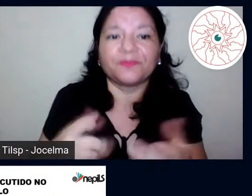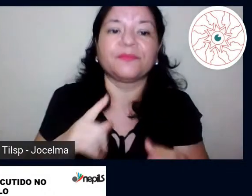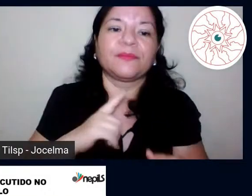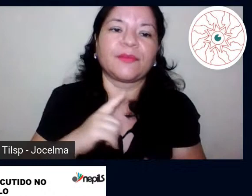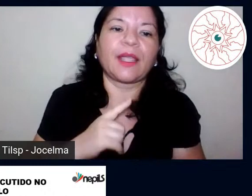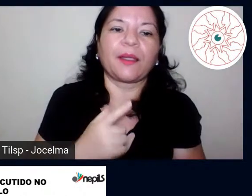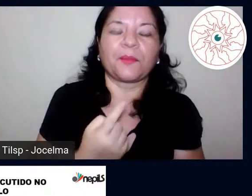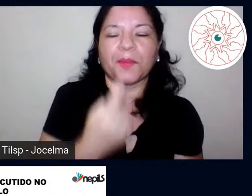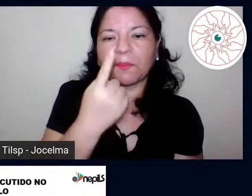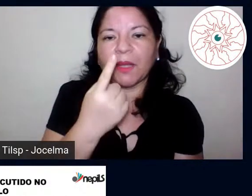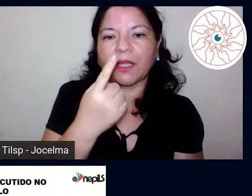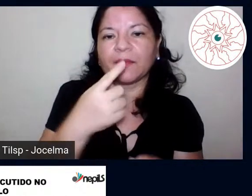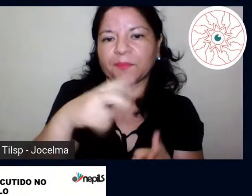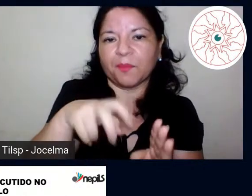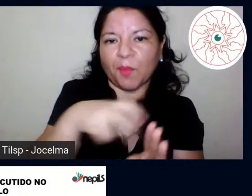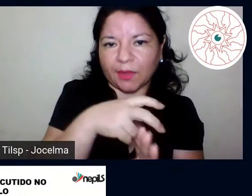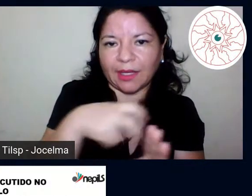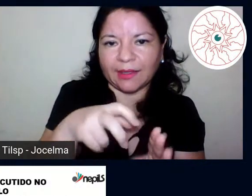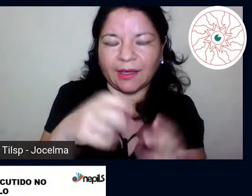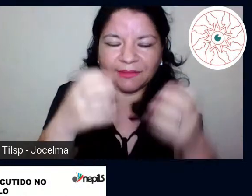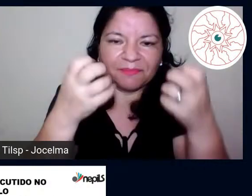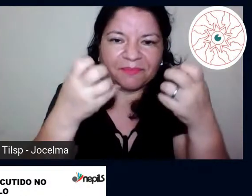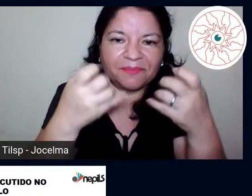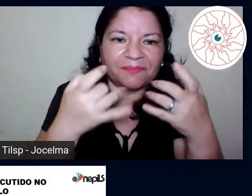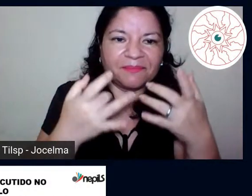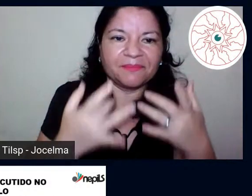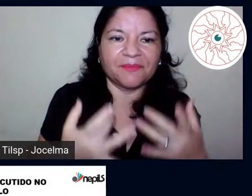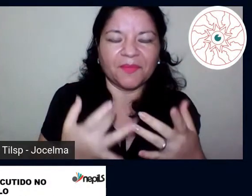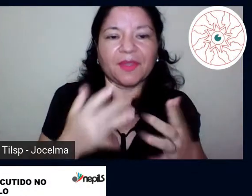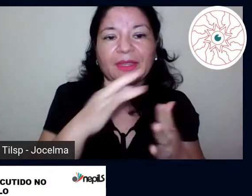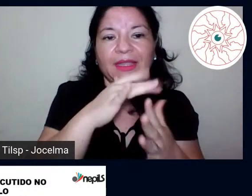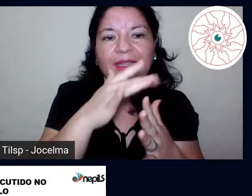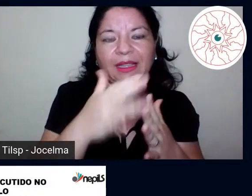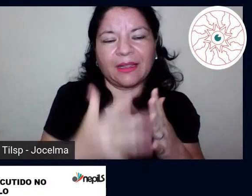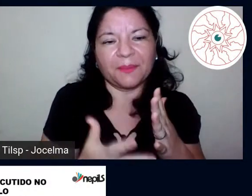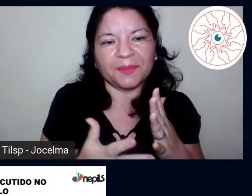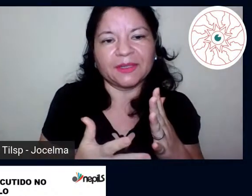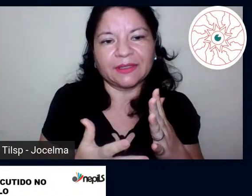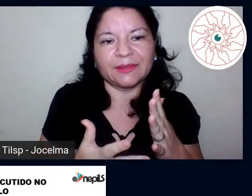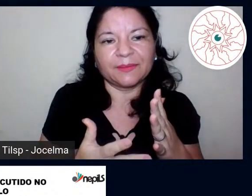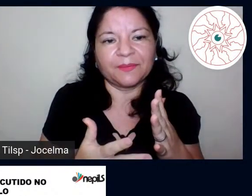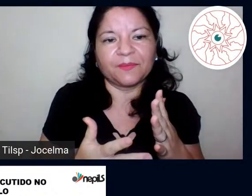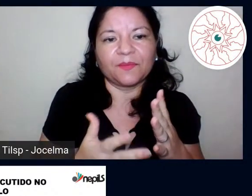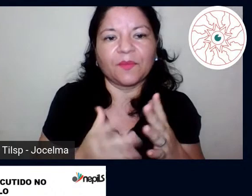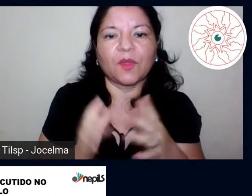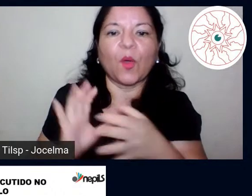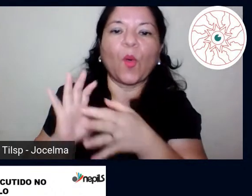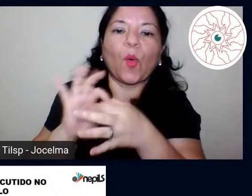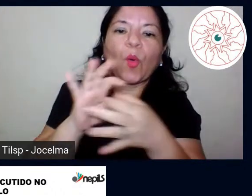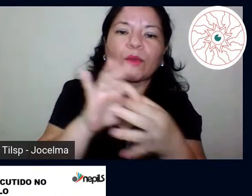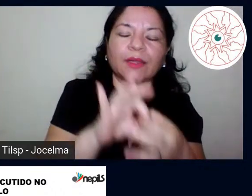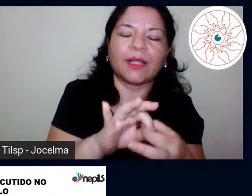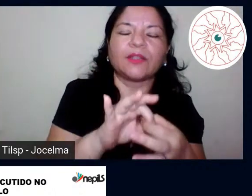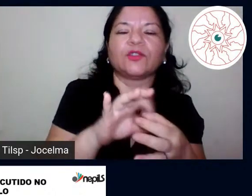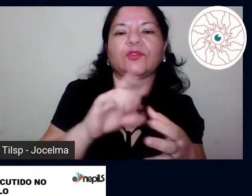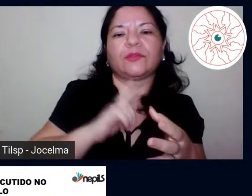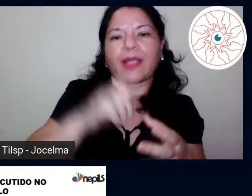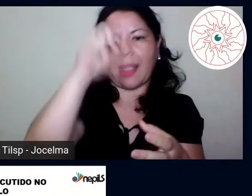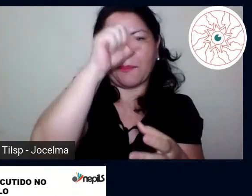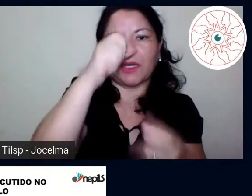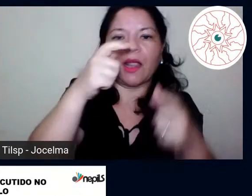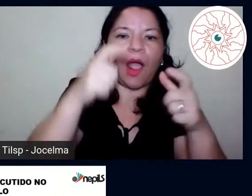escola, se ele já adquiriu uma Libras na no contexto familiar ou